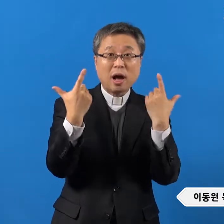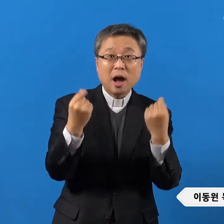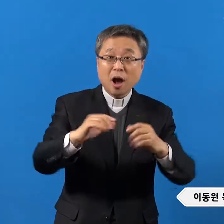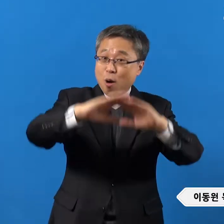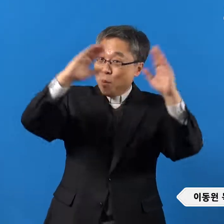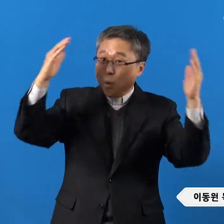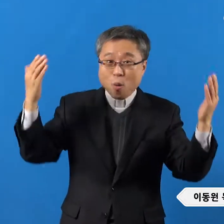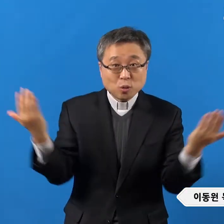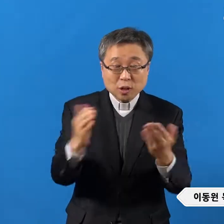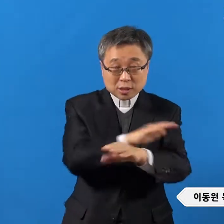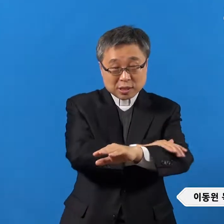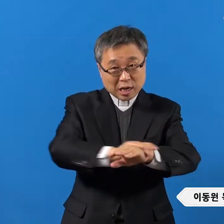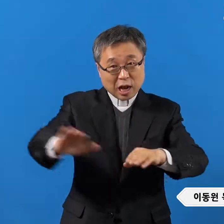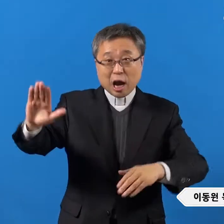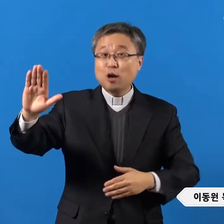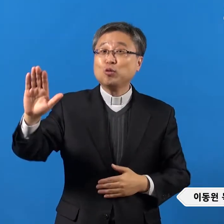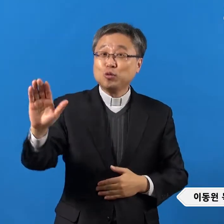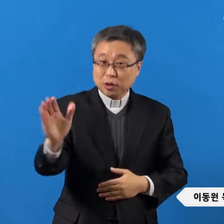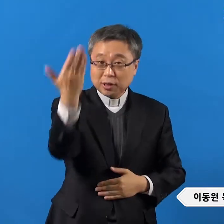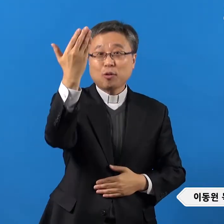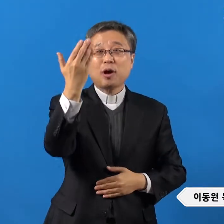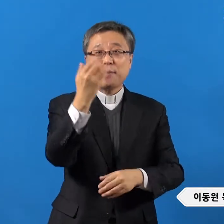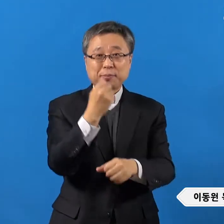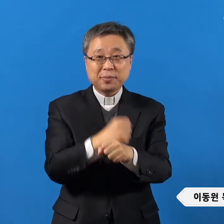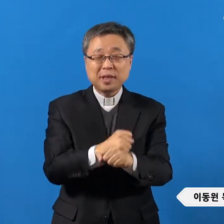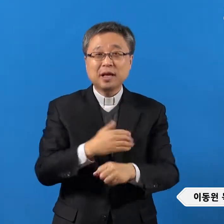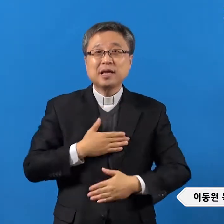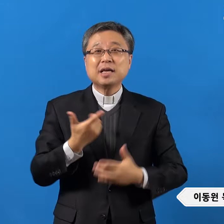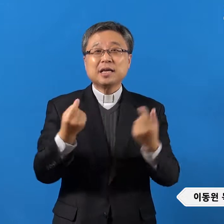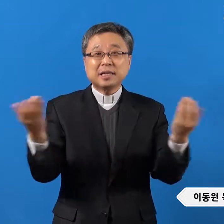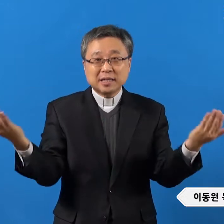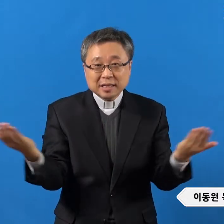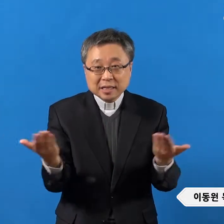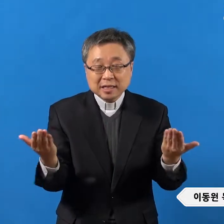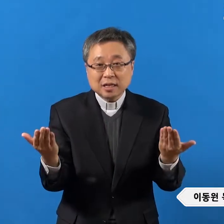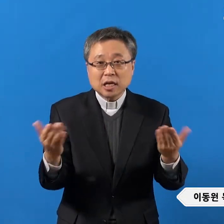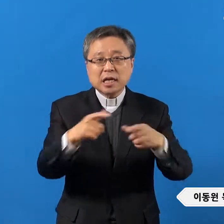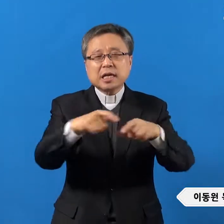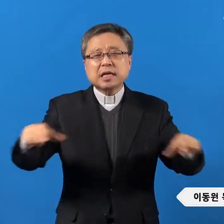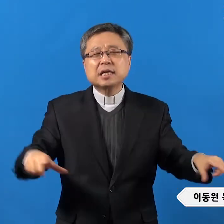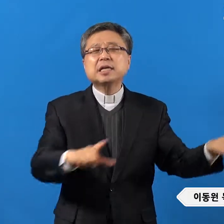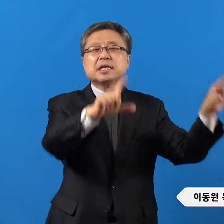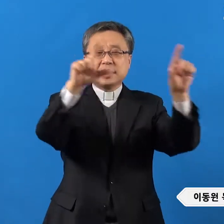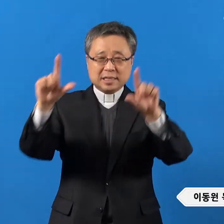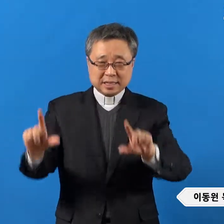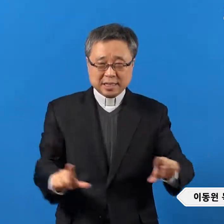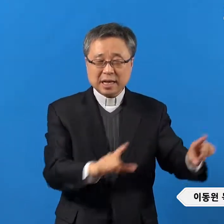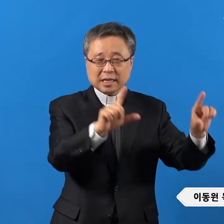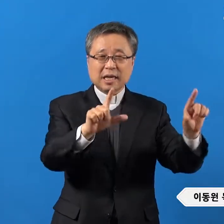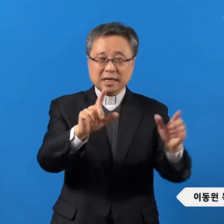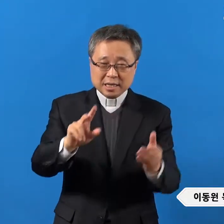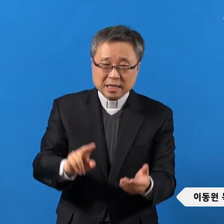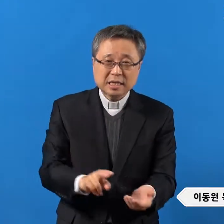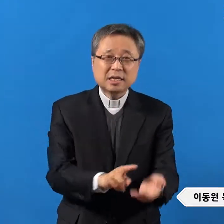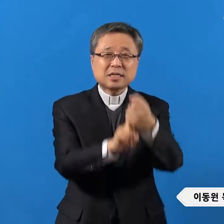모든 일은 잘 풀려갔다고 합니다. 이런 것을 바로 일상의 기적이라고 부르는 것입니다. 일상의